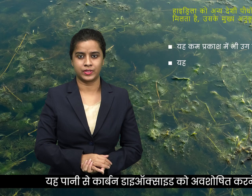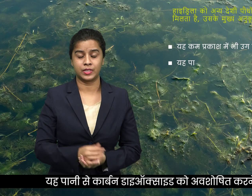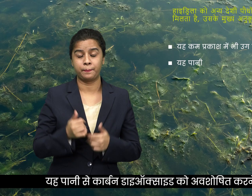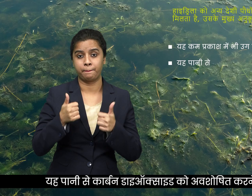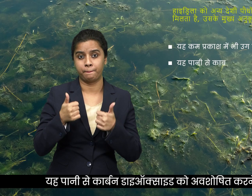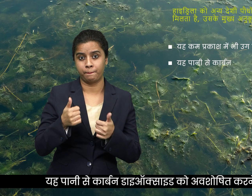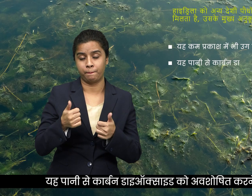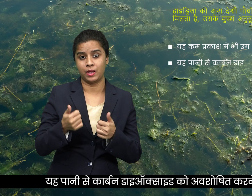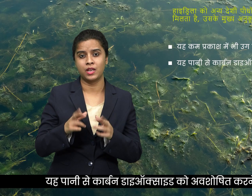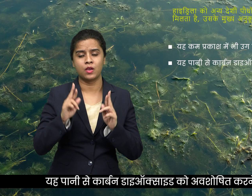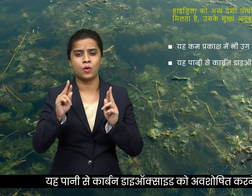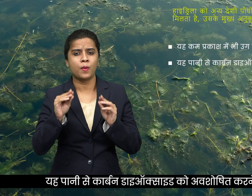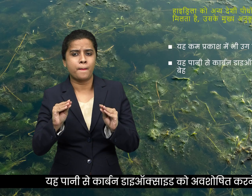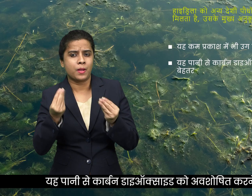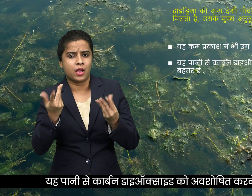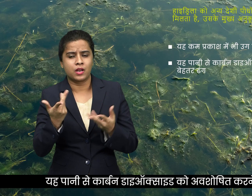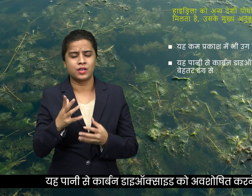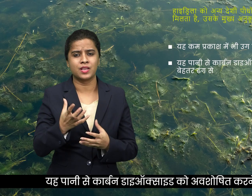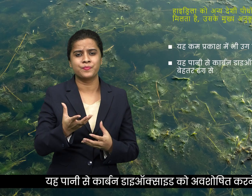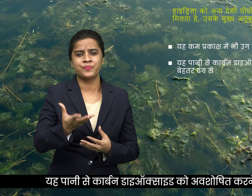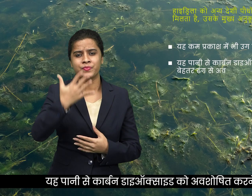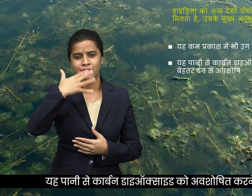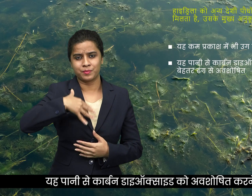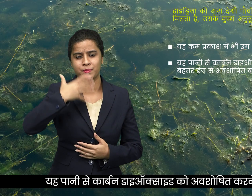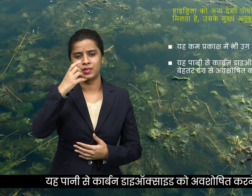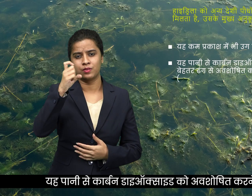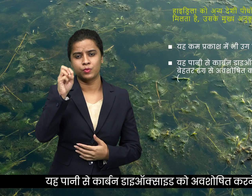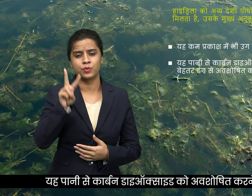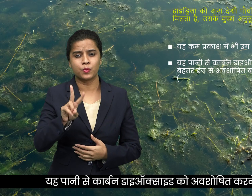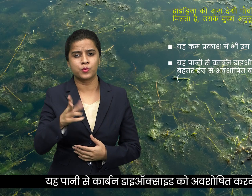यह पानी से कार्बन डाइऑक्साइड को अवशोषित करने में बेहतर है।